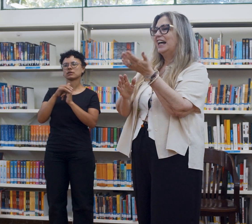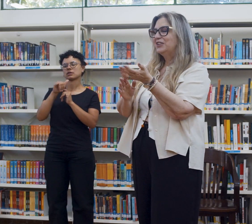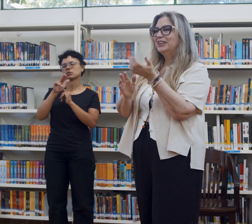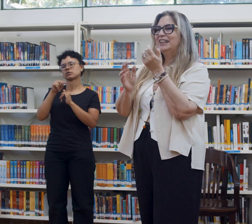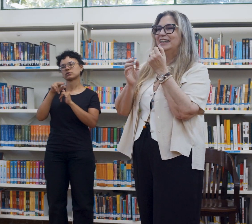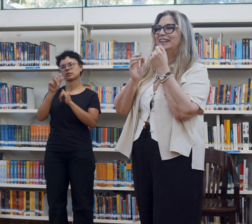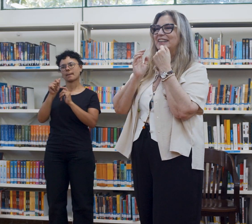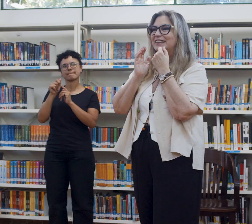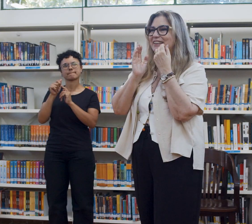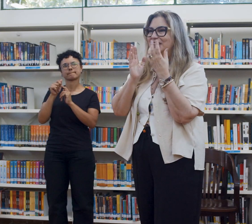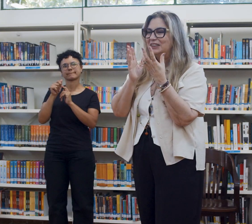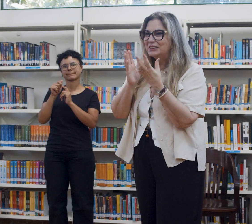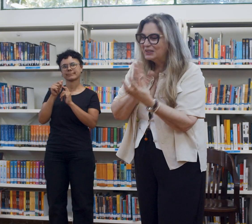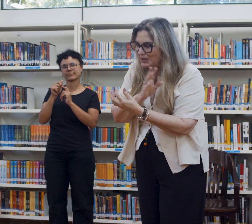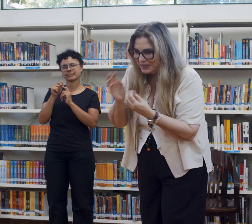A Ilna